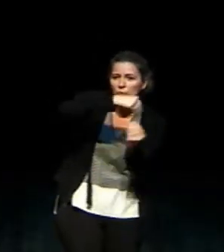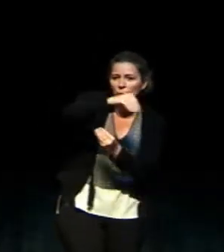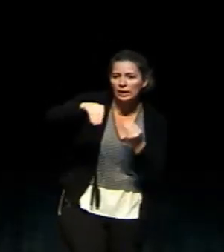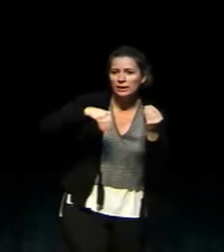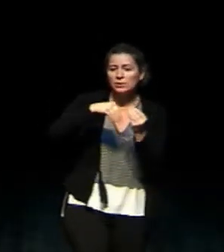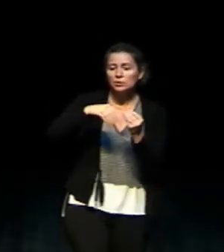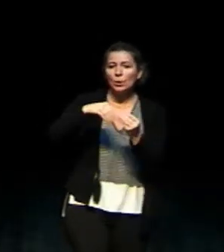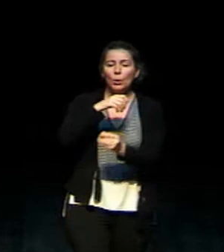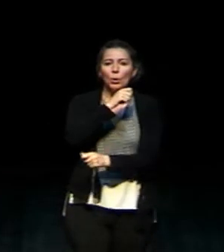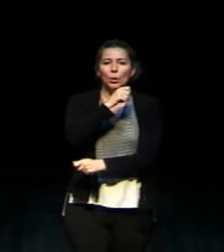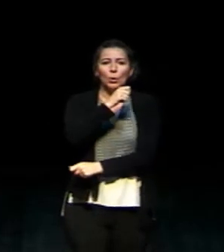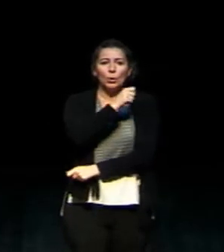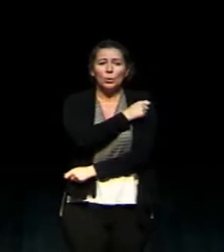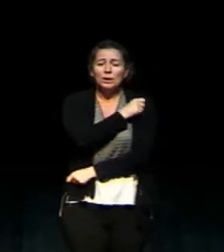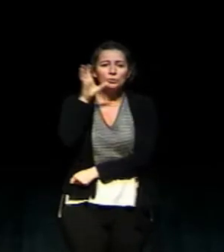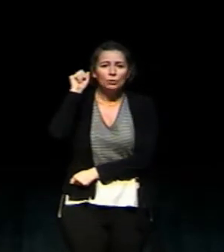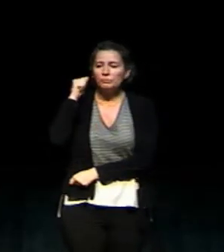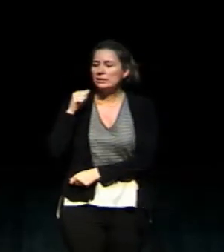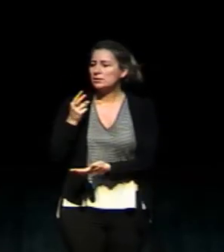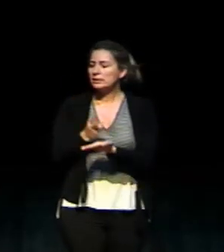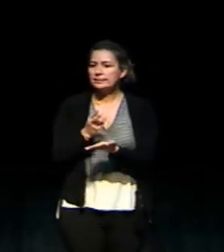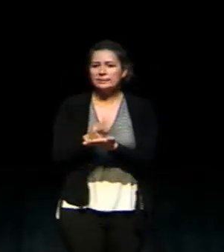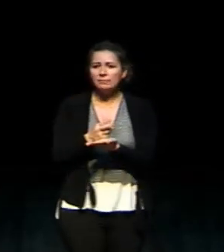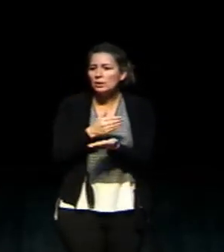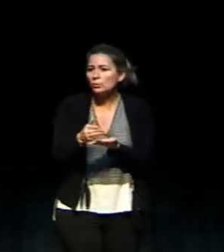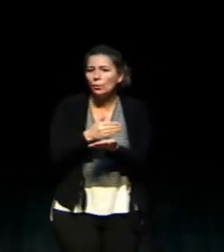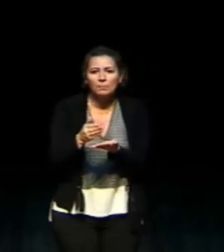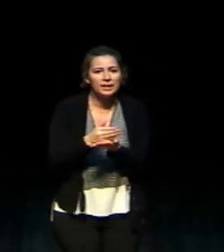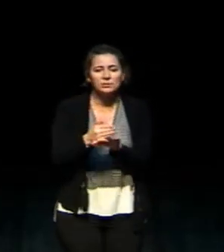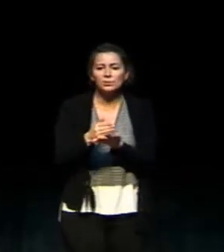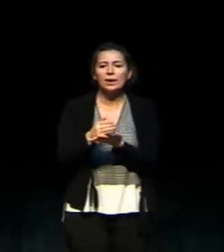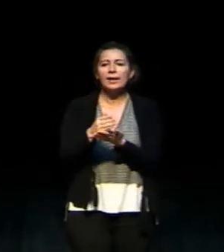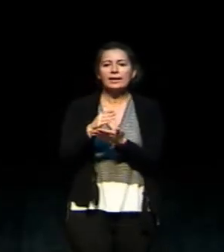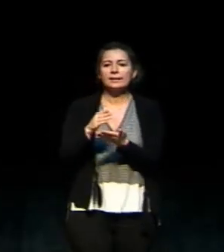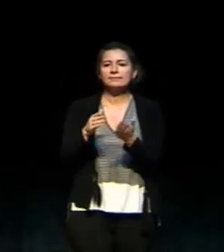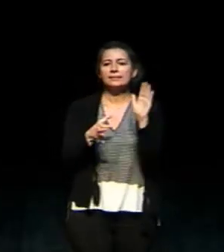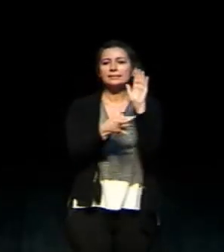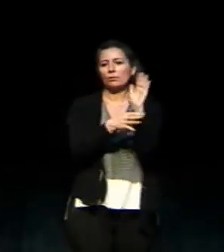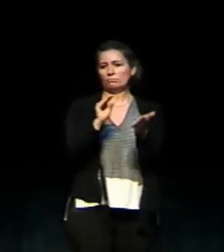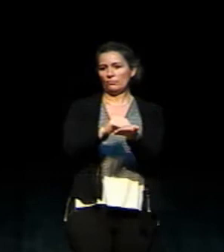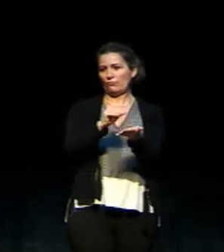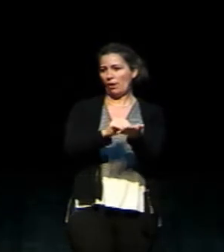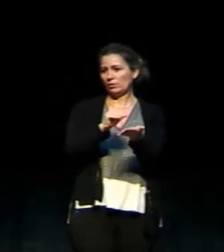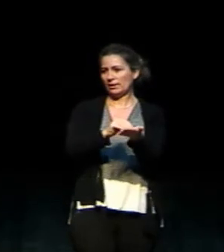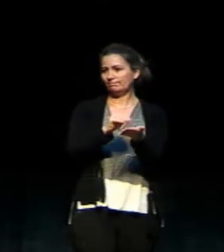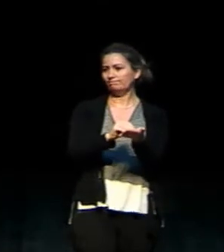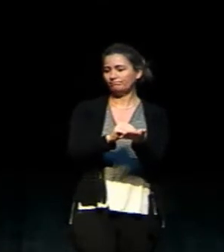do surdo, ou seja, são diferentes aspectos que influenciam nesse processo e que muitas das vezes